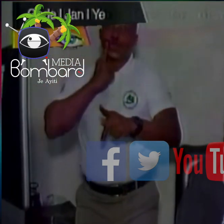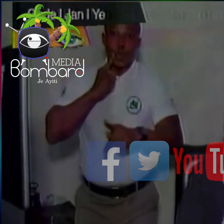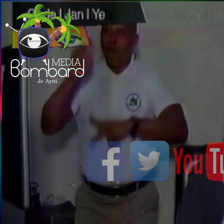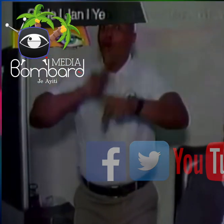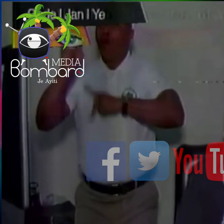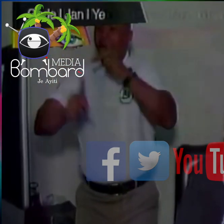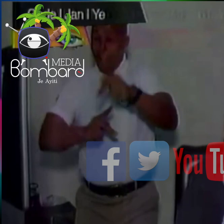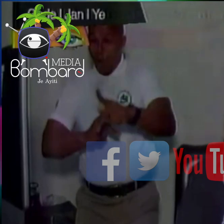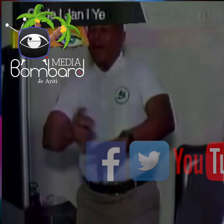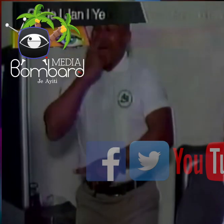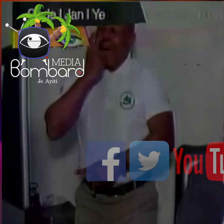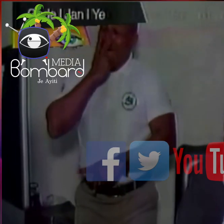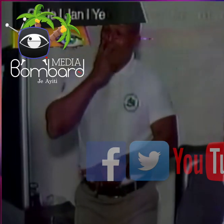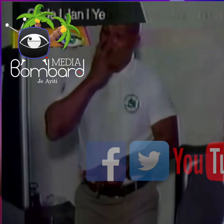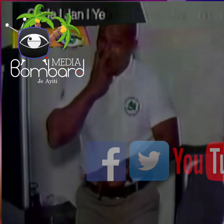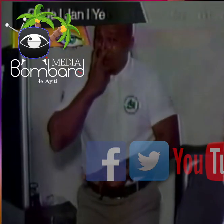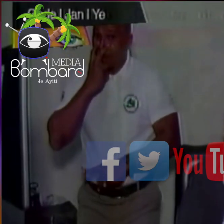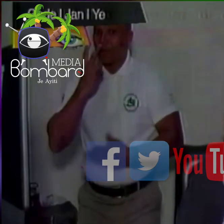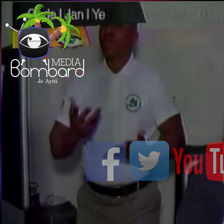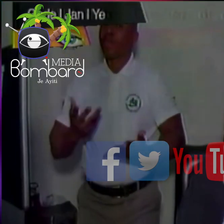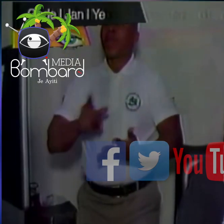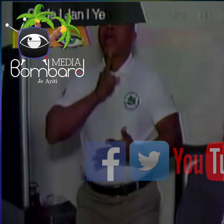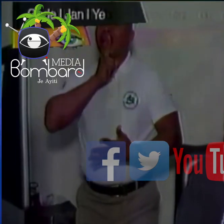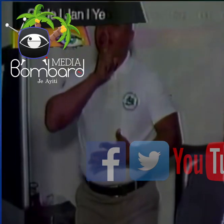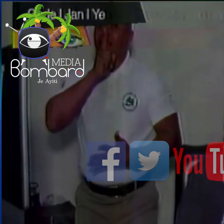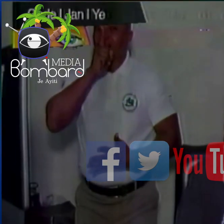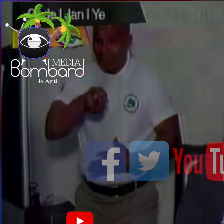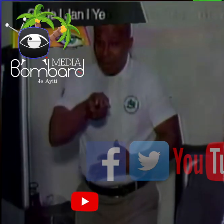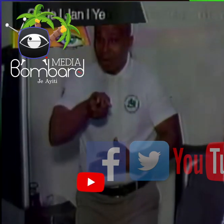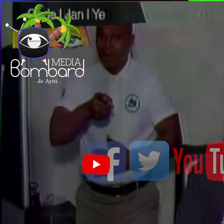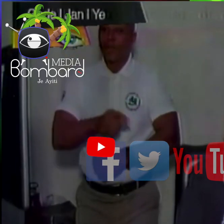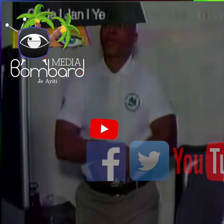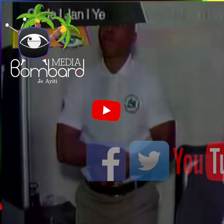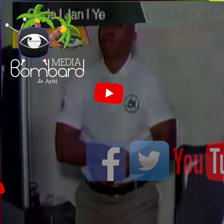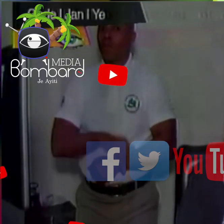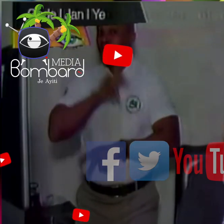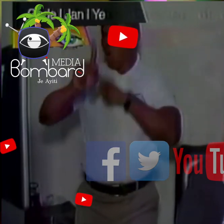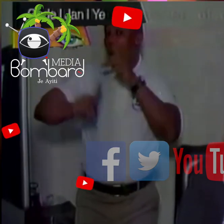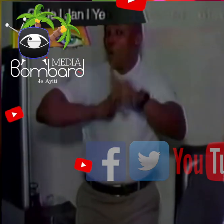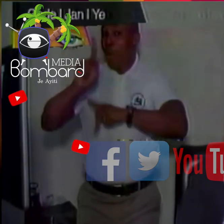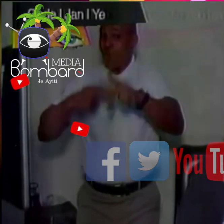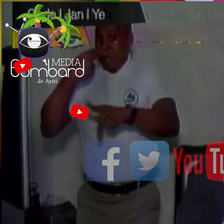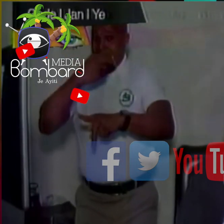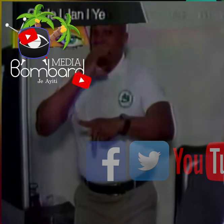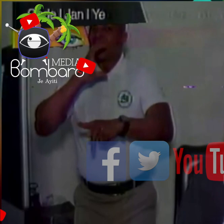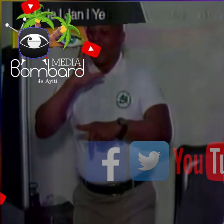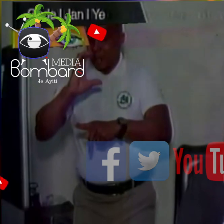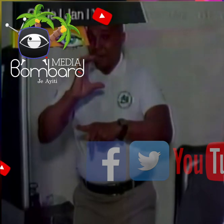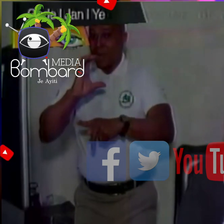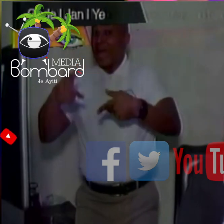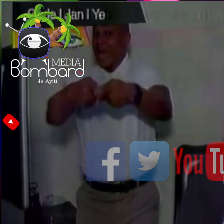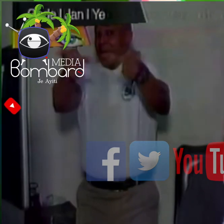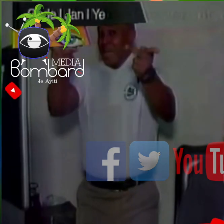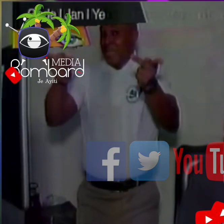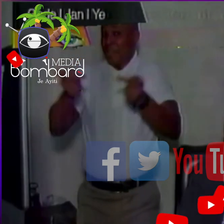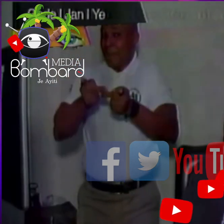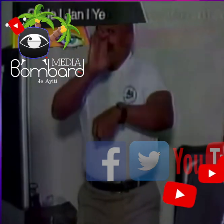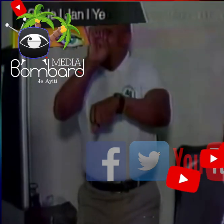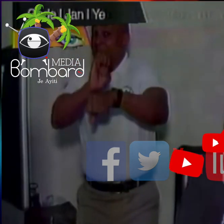handicap physique là dedans. Effectivement, yo t'ai retrouvé sous la cour Saint-Yves, dans l'église Saint-Yves